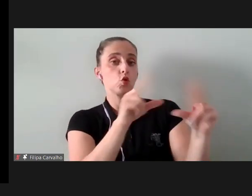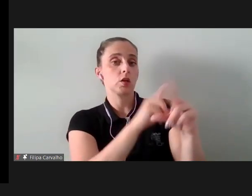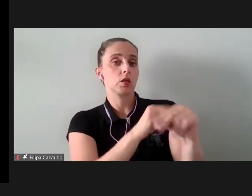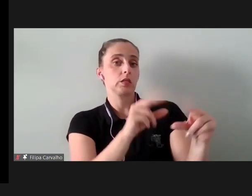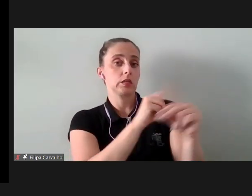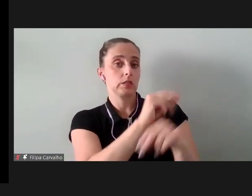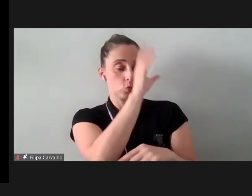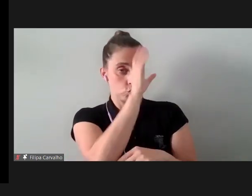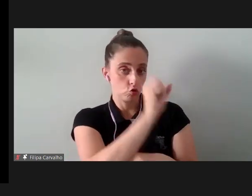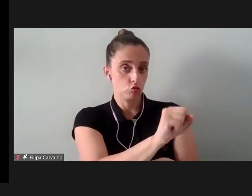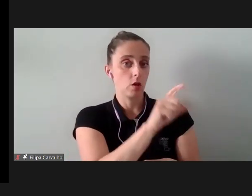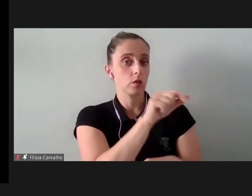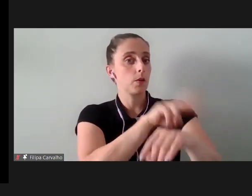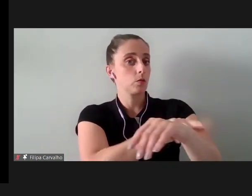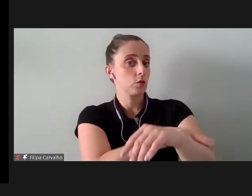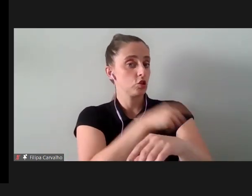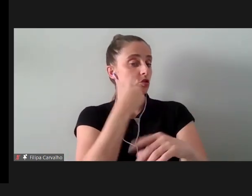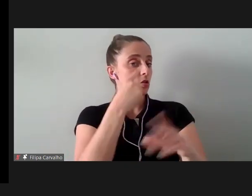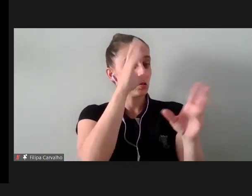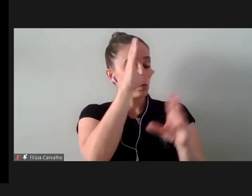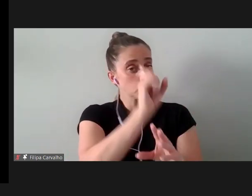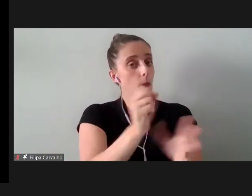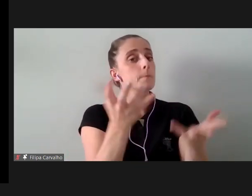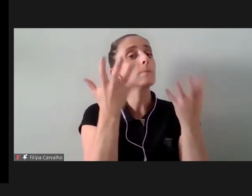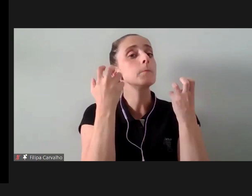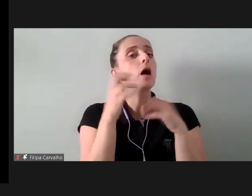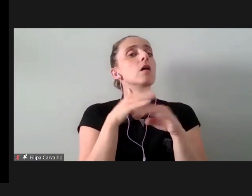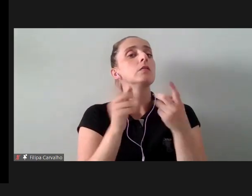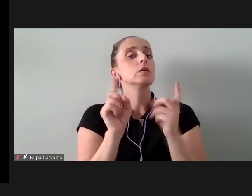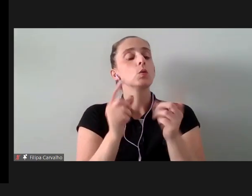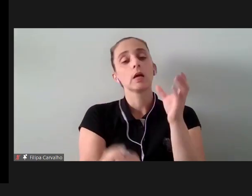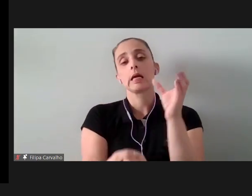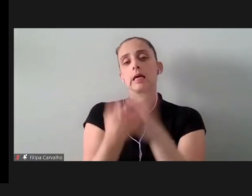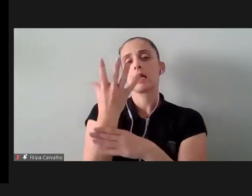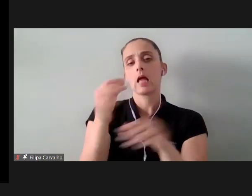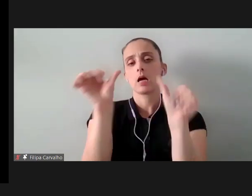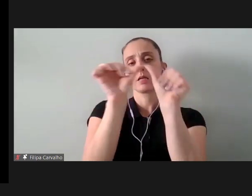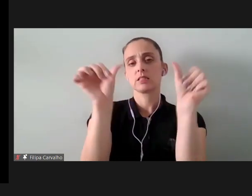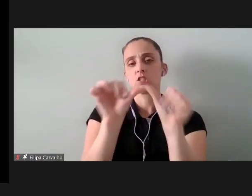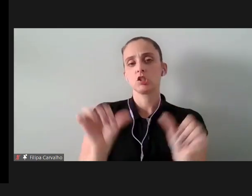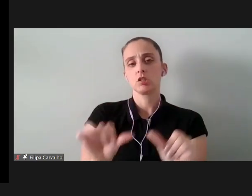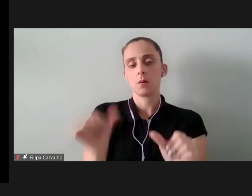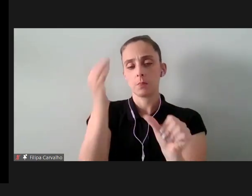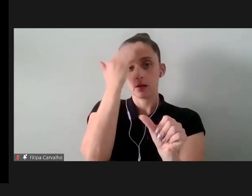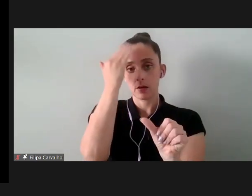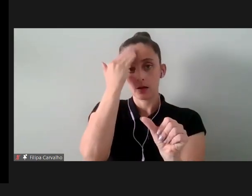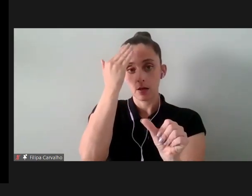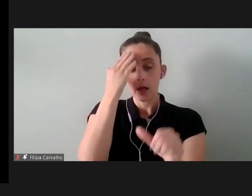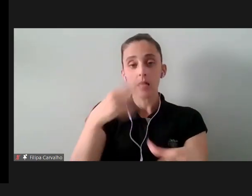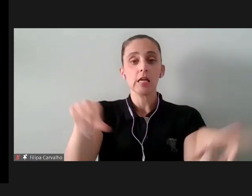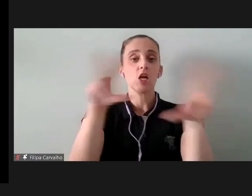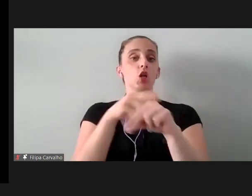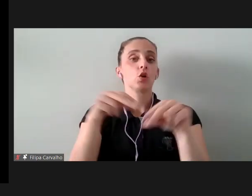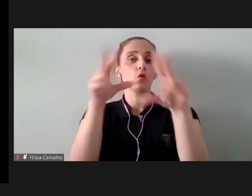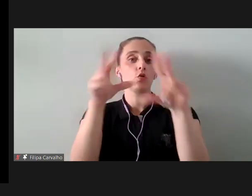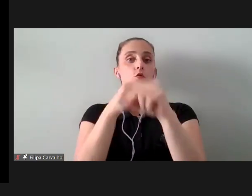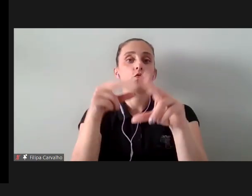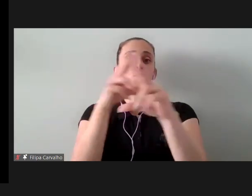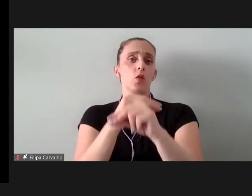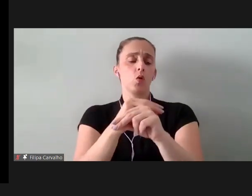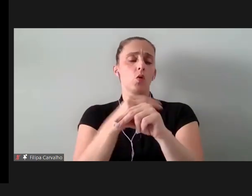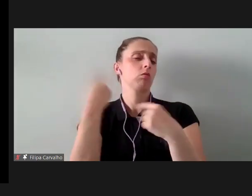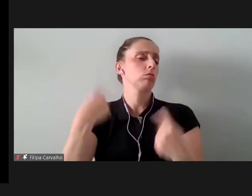da Administração Pública, pretende implementar um sistema de capacitação inovador, né, com